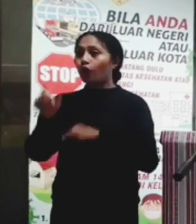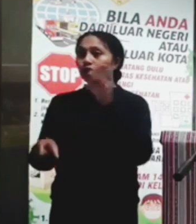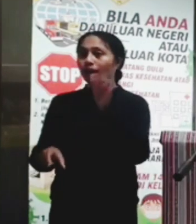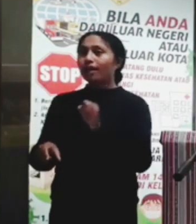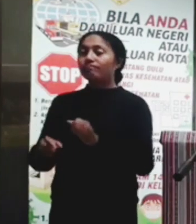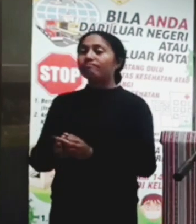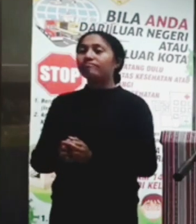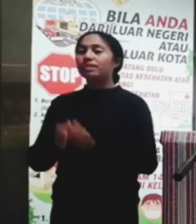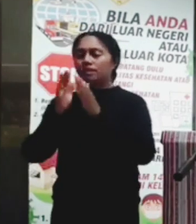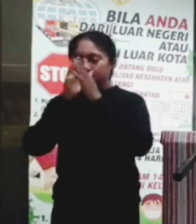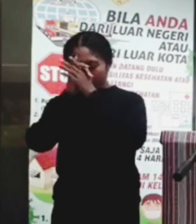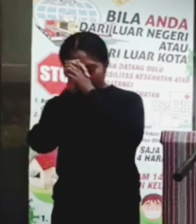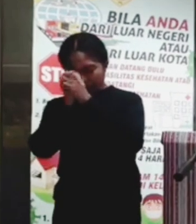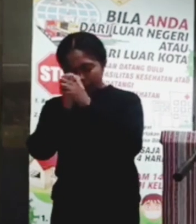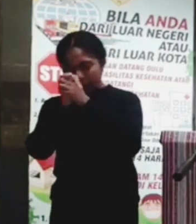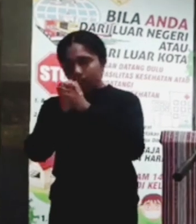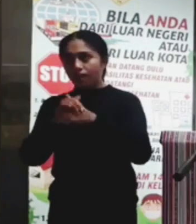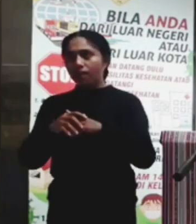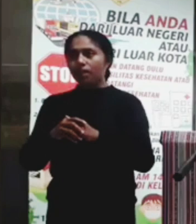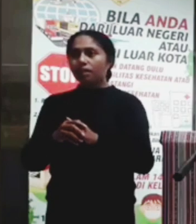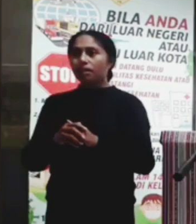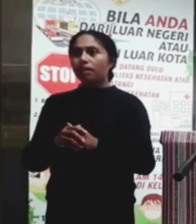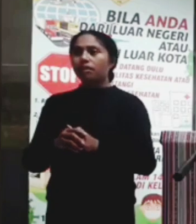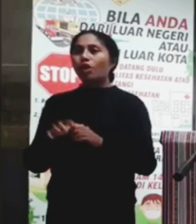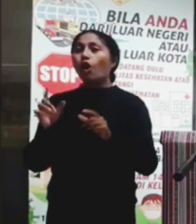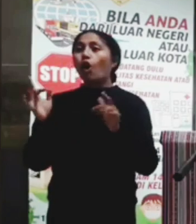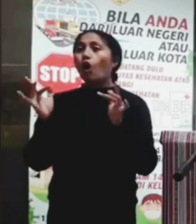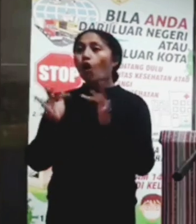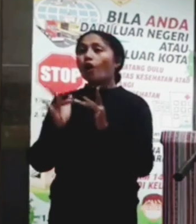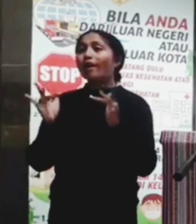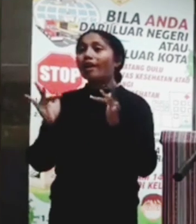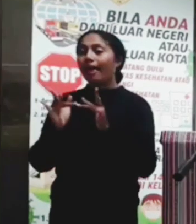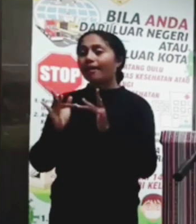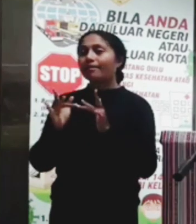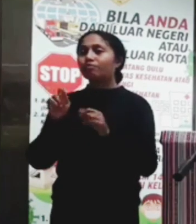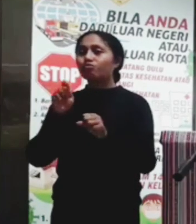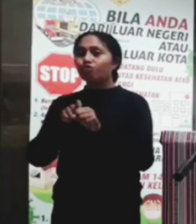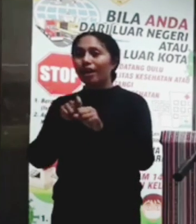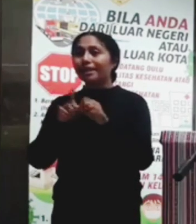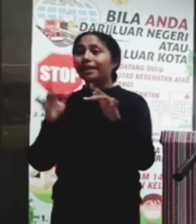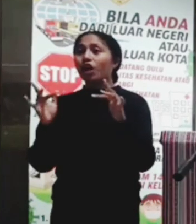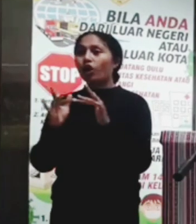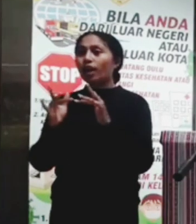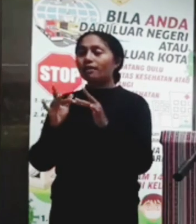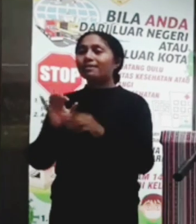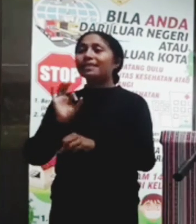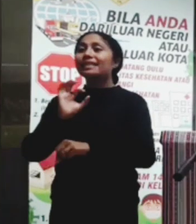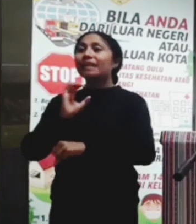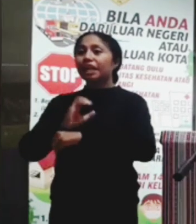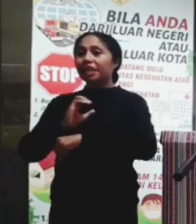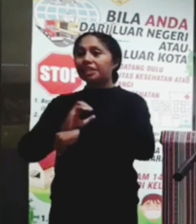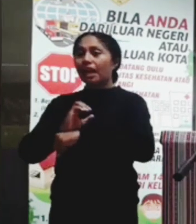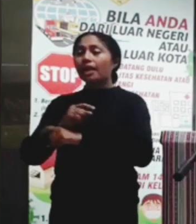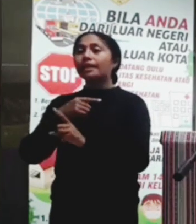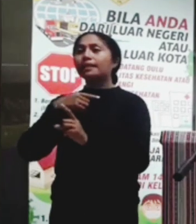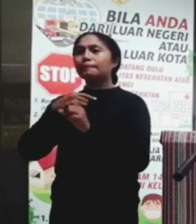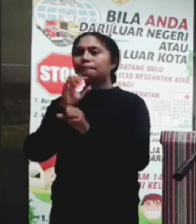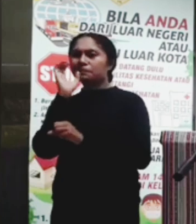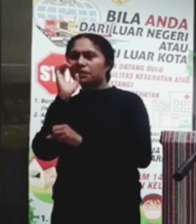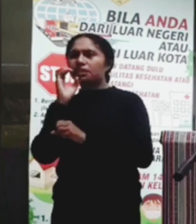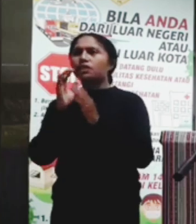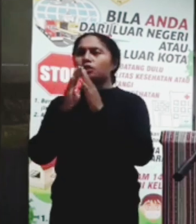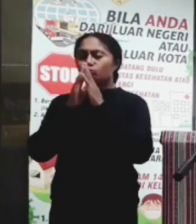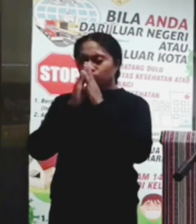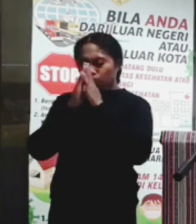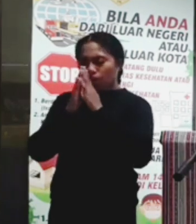peribadatan dilakukan secara online baik di gereja di mesjid di Pura